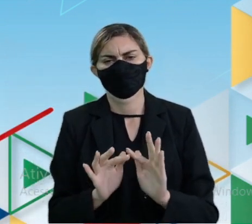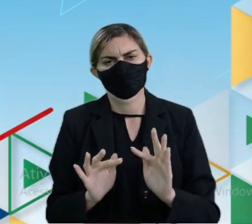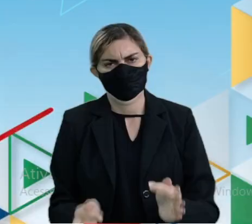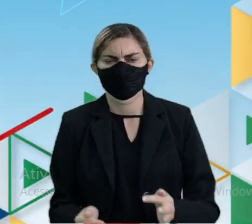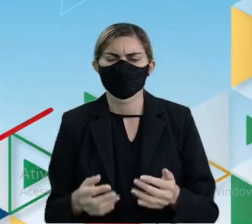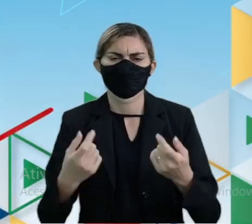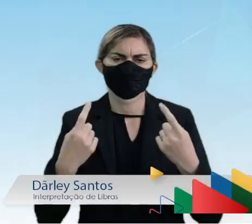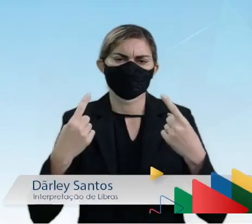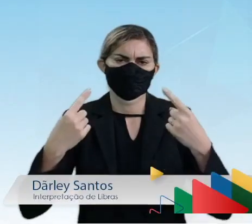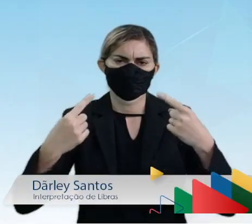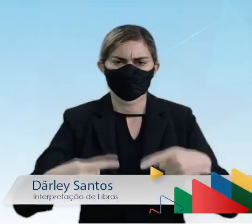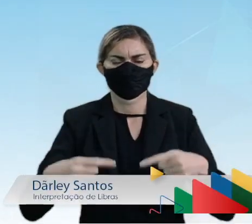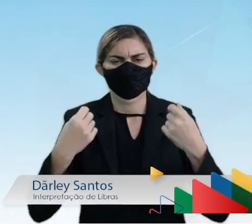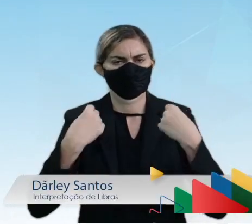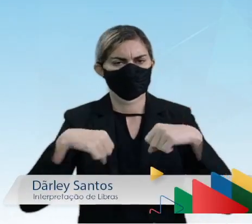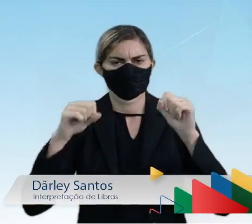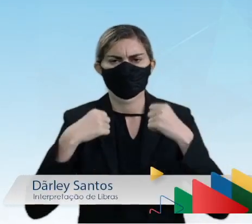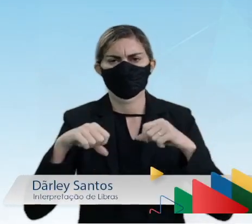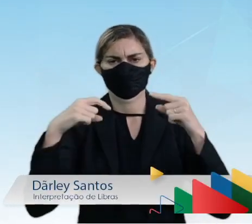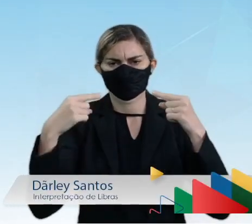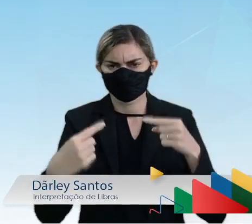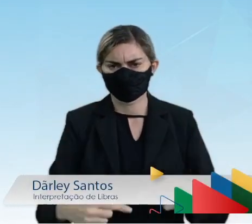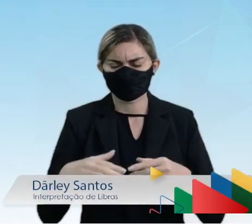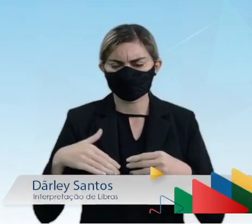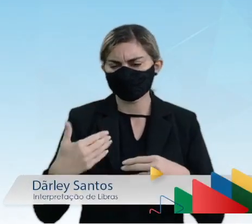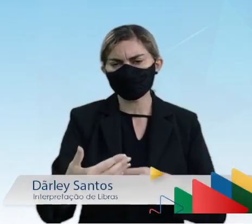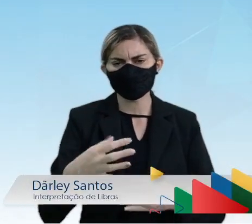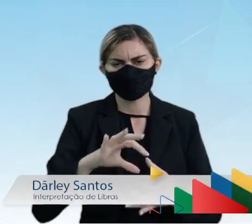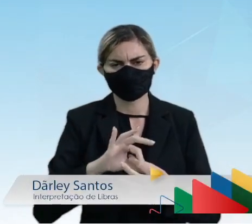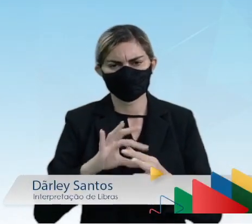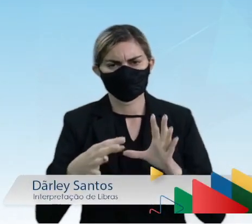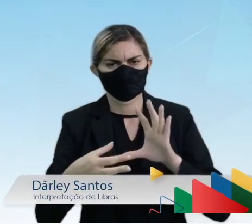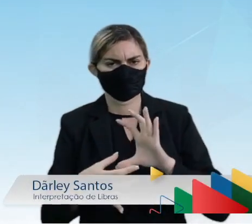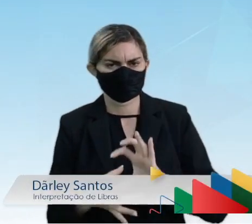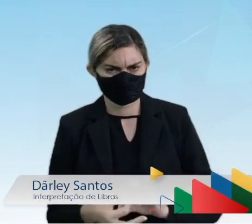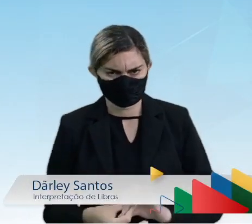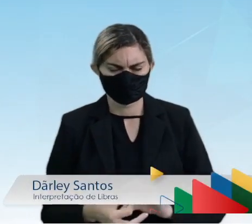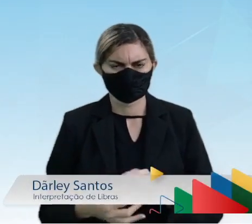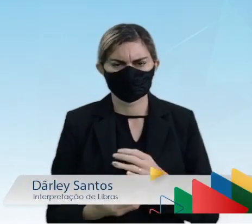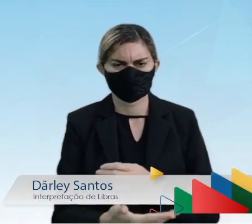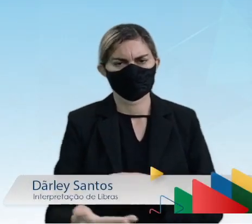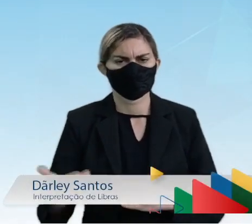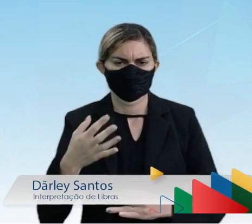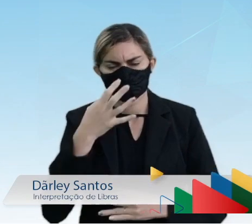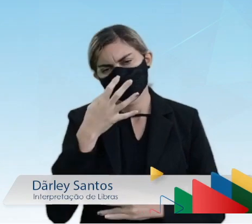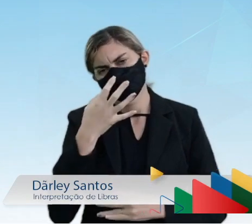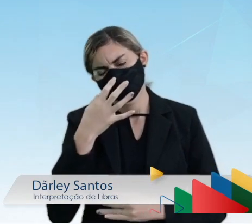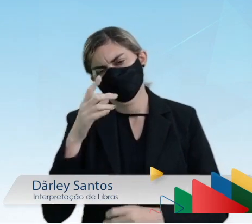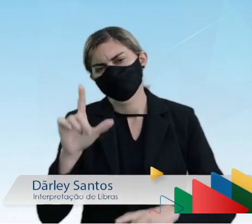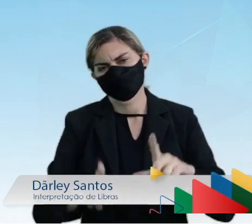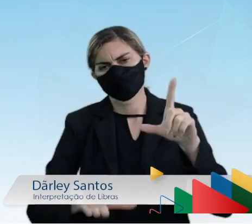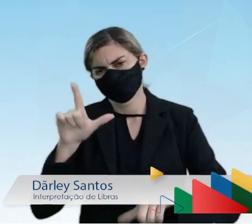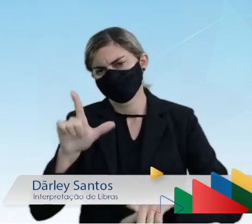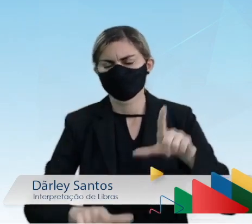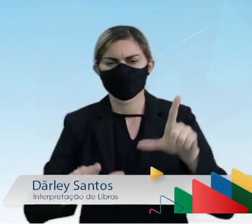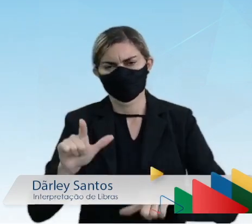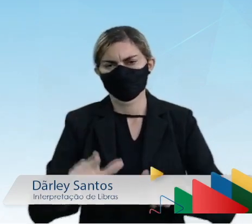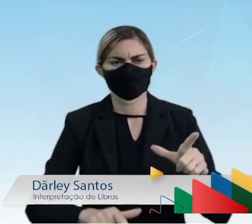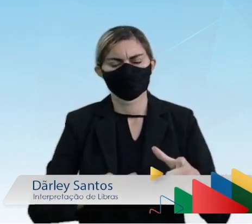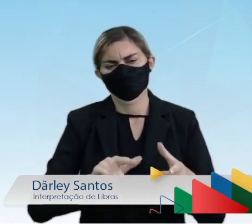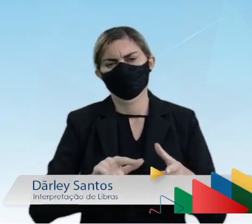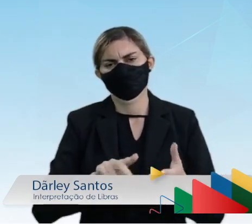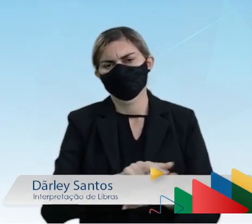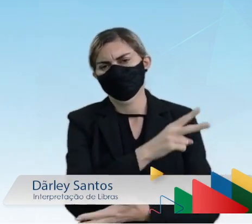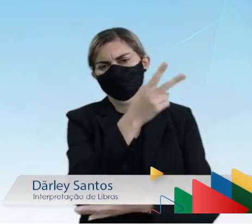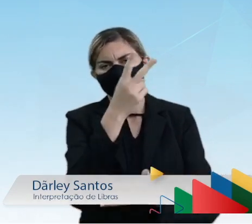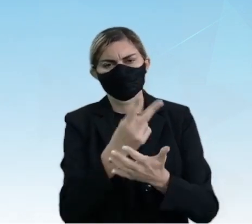ginástica competitiva, aquela ginástica que a gente acompanha nos Jogos Olímpicos, aquela ginástica que nós estamos ali assistindo na TV, né? A acrobática, quando a